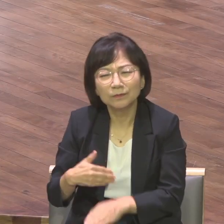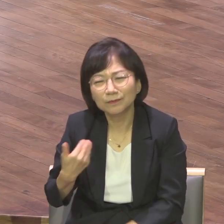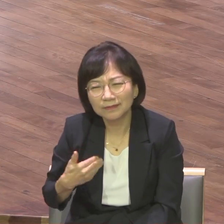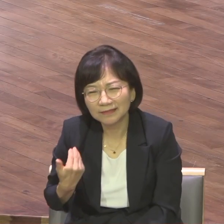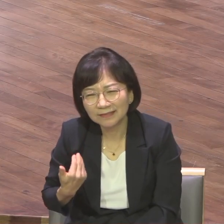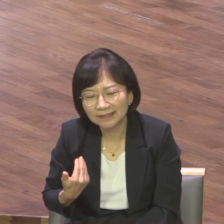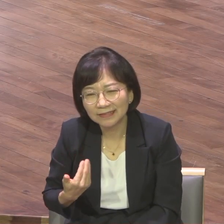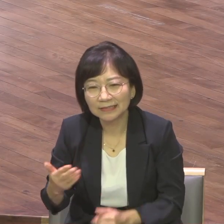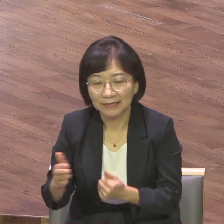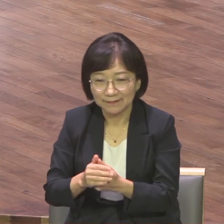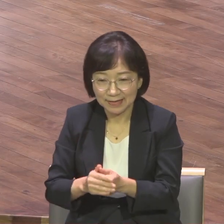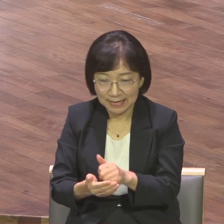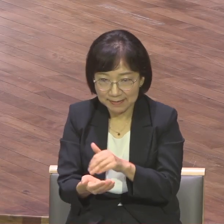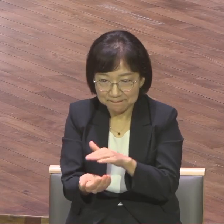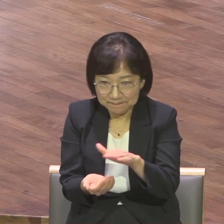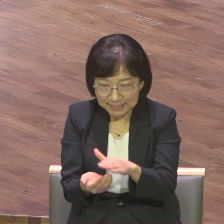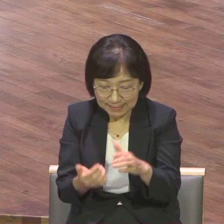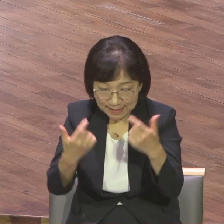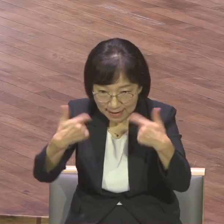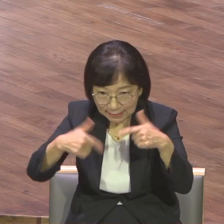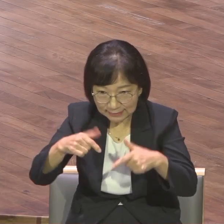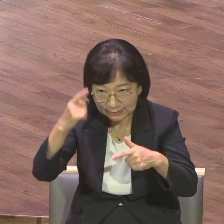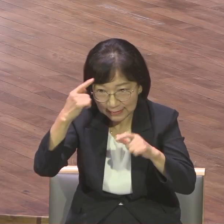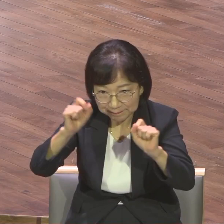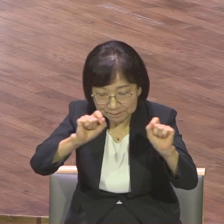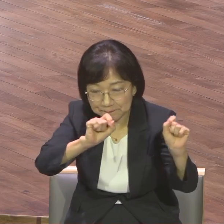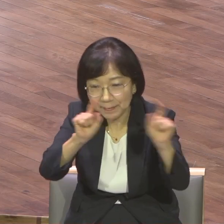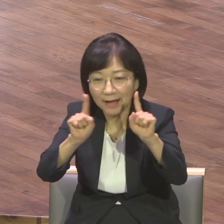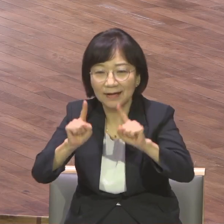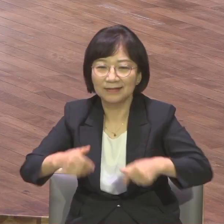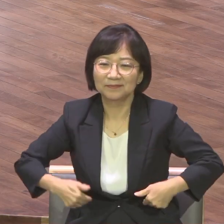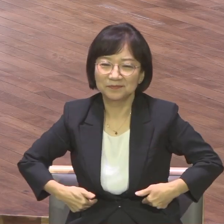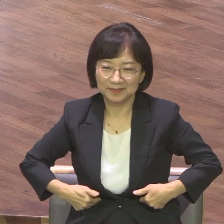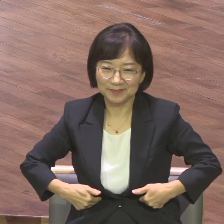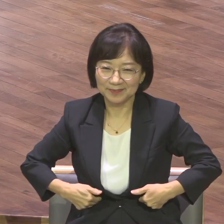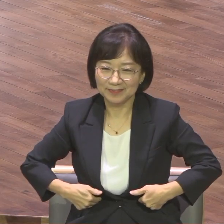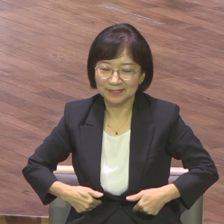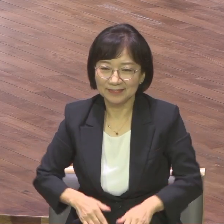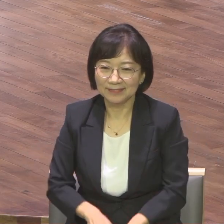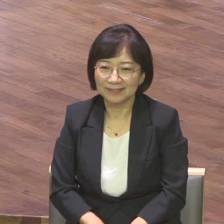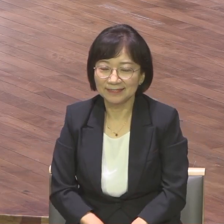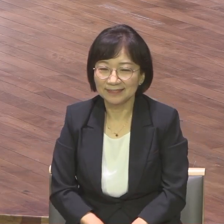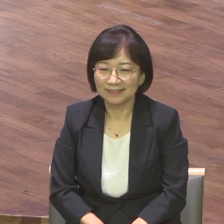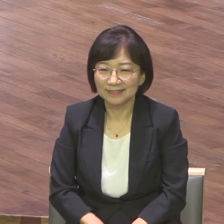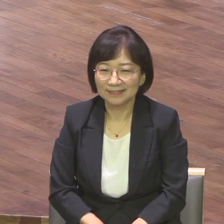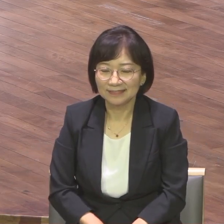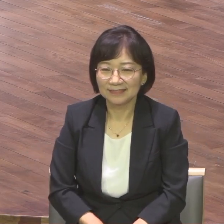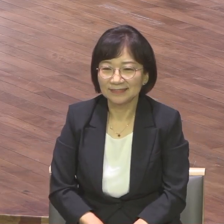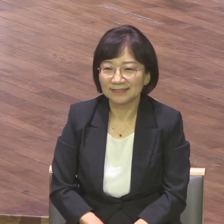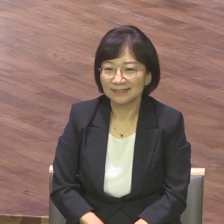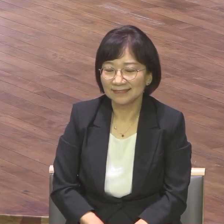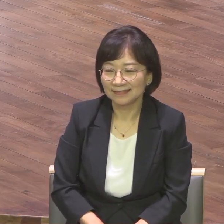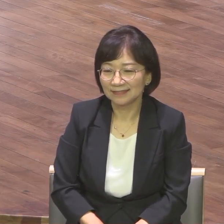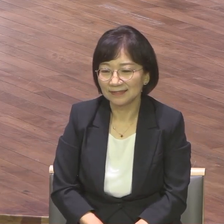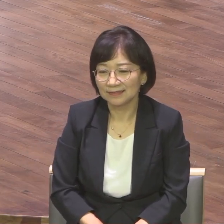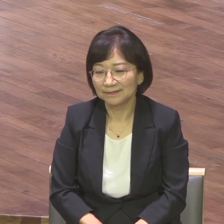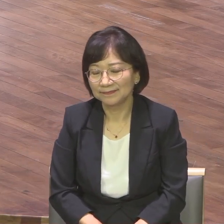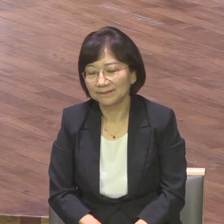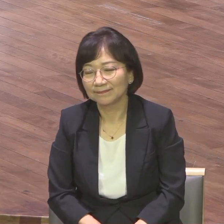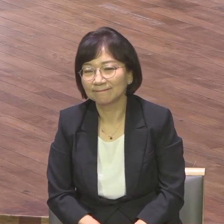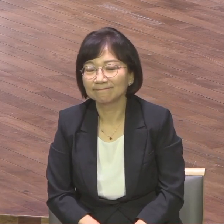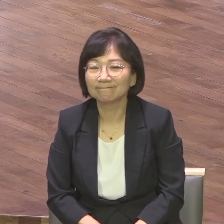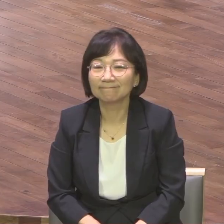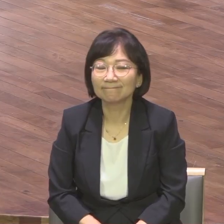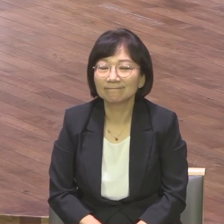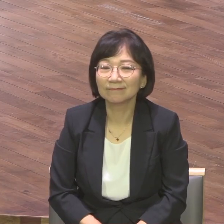때문에 늘 깨어 있어야 된다라는 말씀이. 그리고 이렇게 깨어있는 삶의 중요한